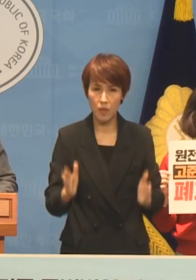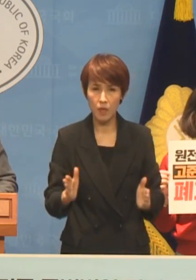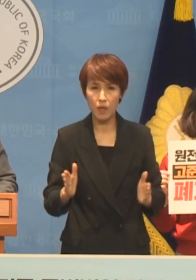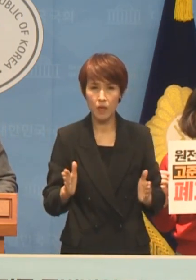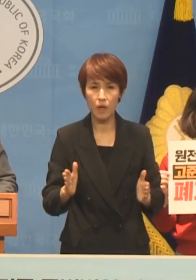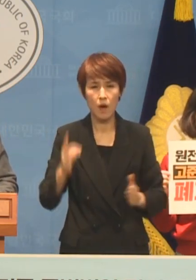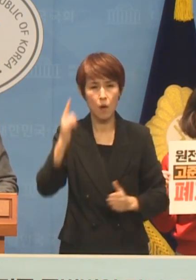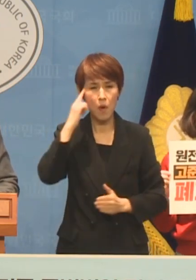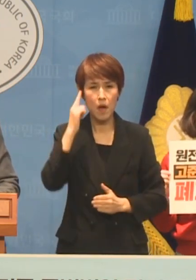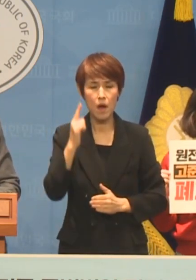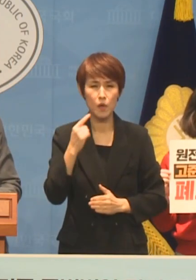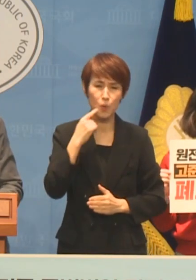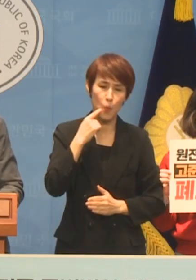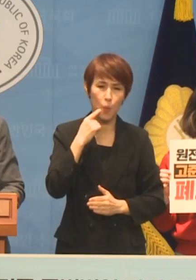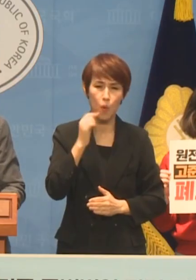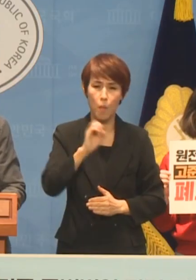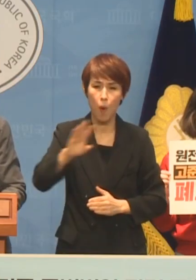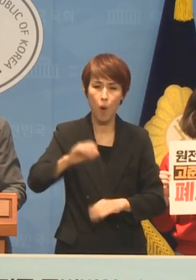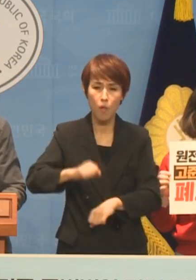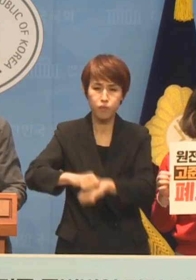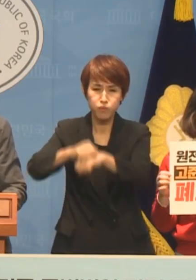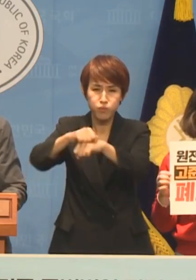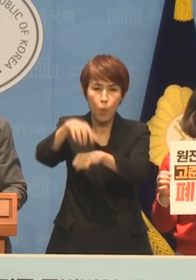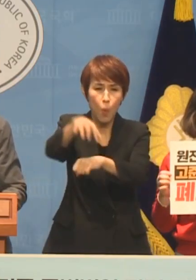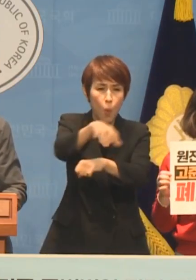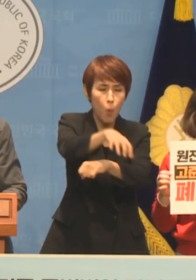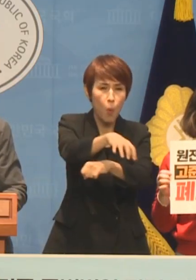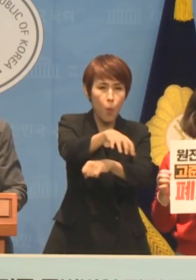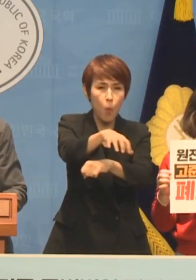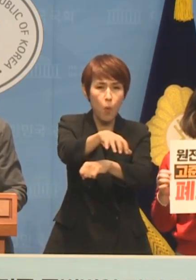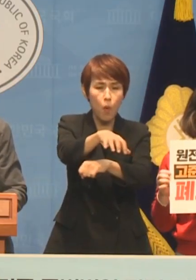고준위 핵폐기물을 보관할 수 있는 저장 시설을